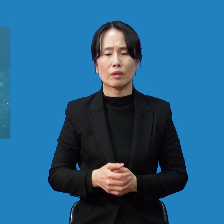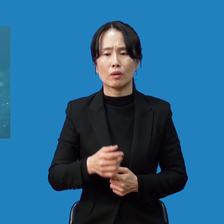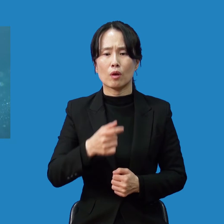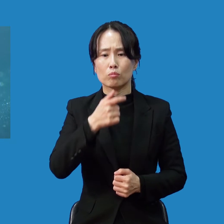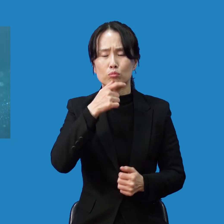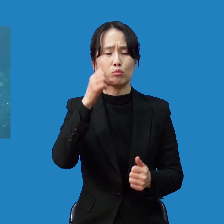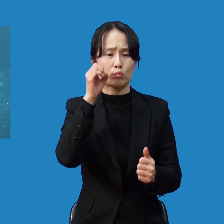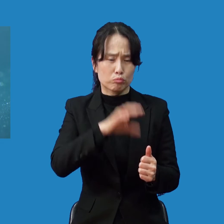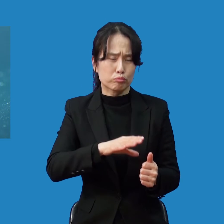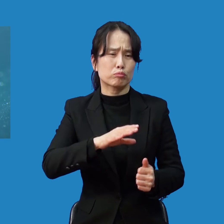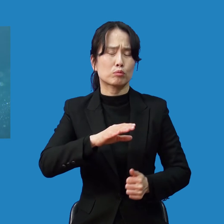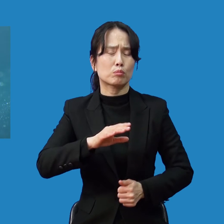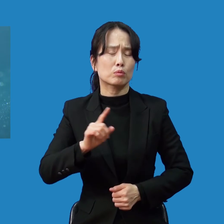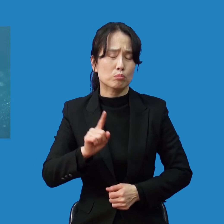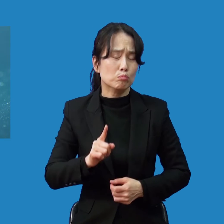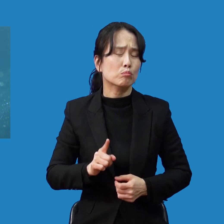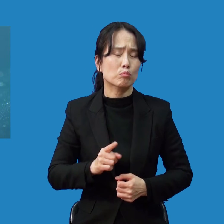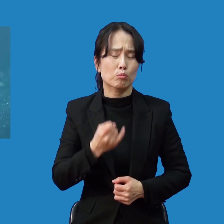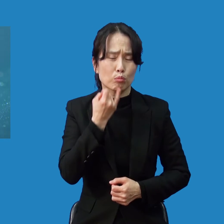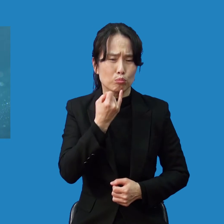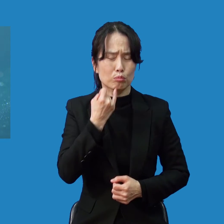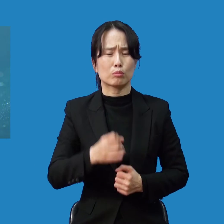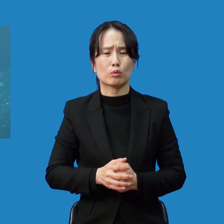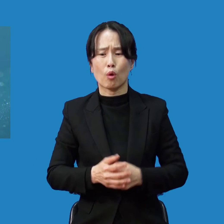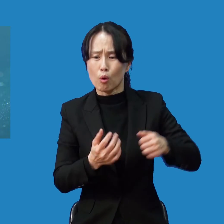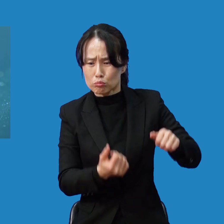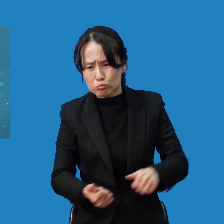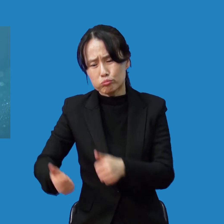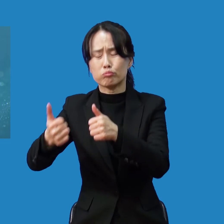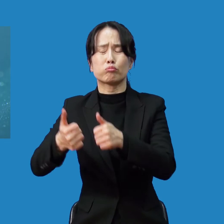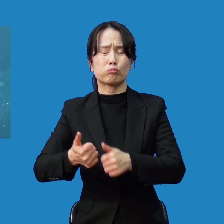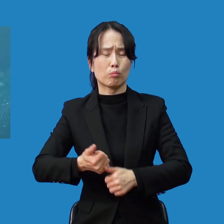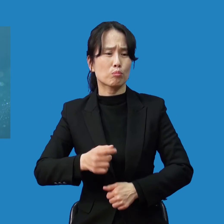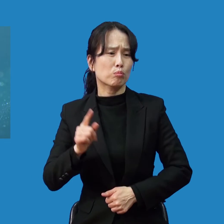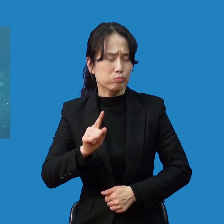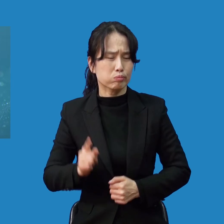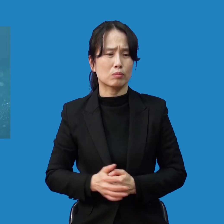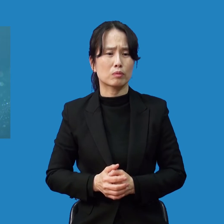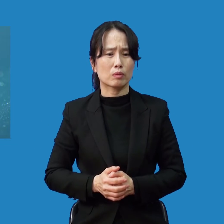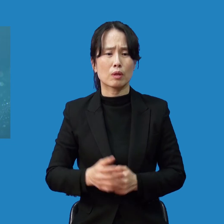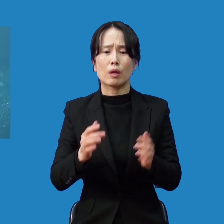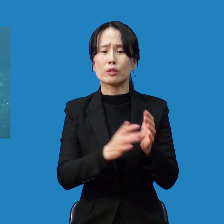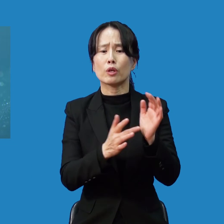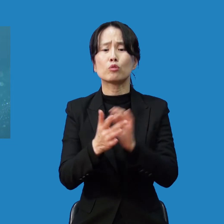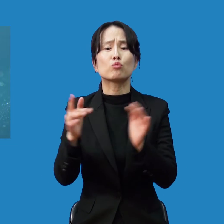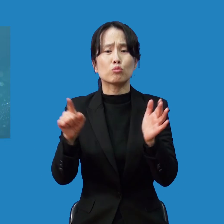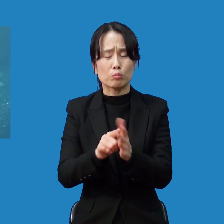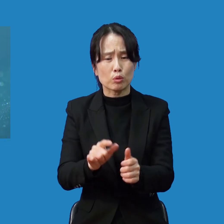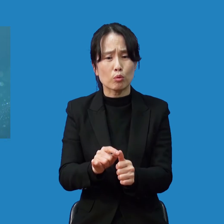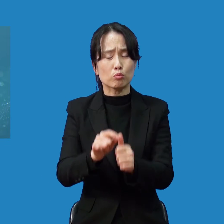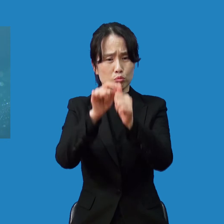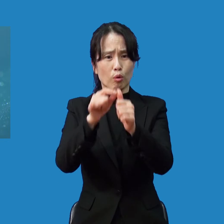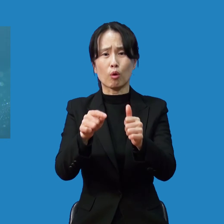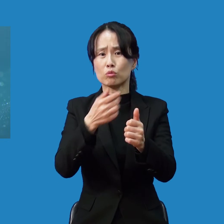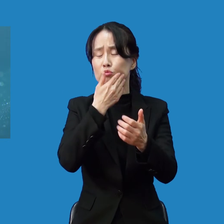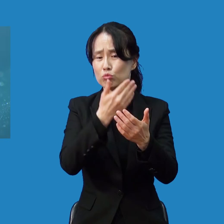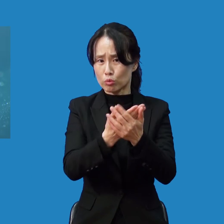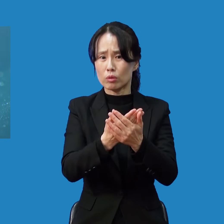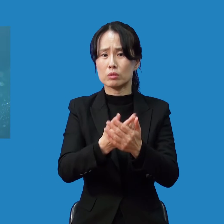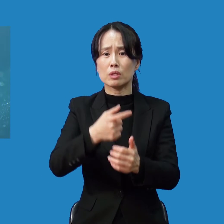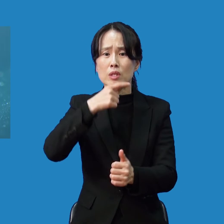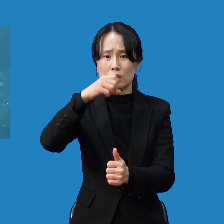물을 뿌리면 어떻고 물에 잠기게 하면 어떻습니까? 예수 믿고 구원받는 것이 중요하지,